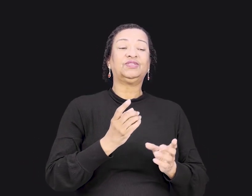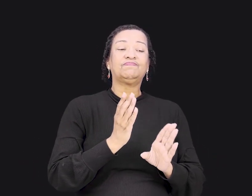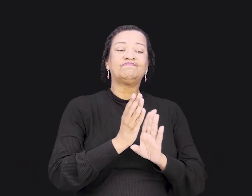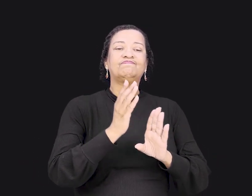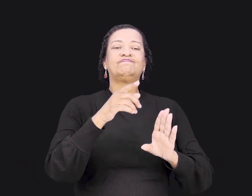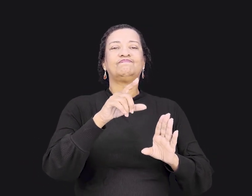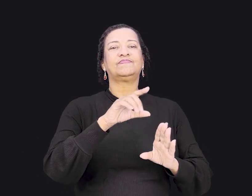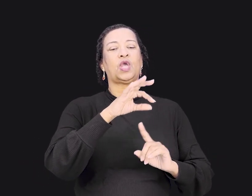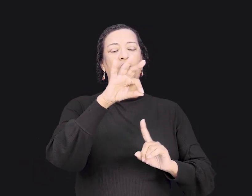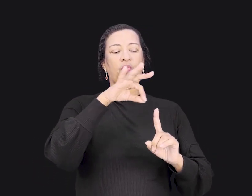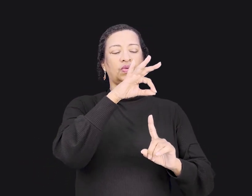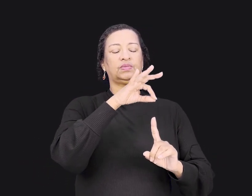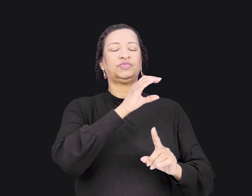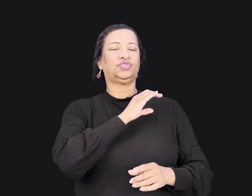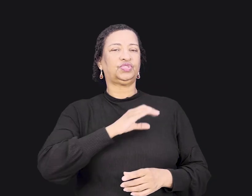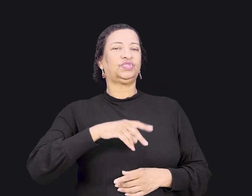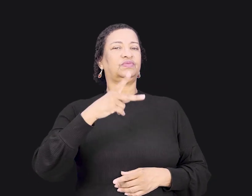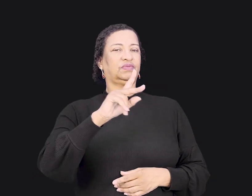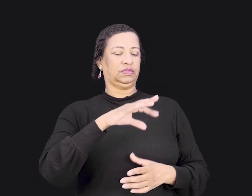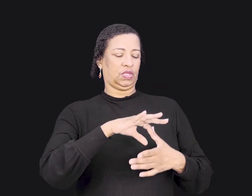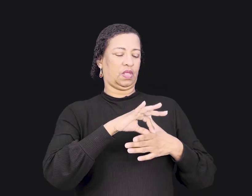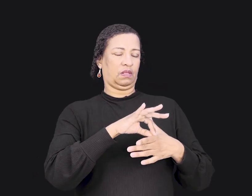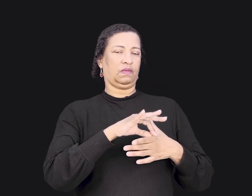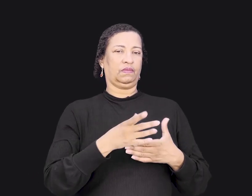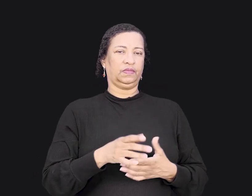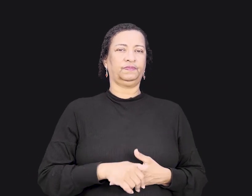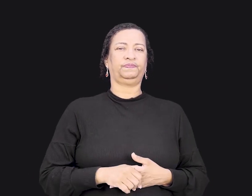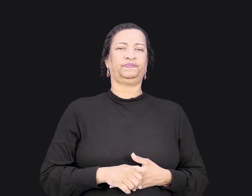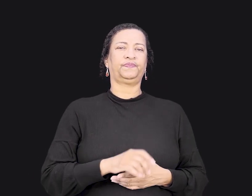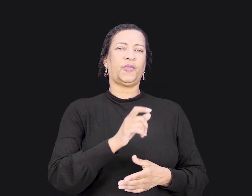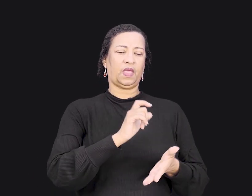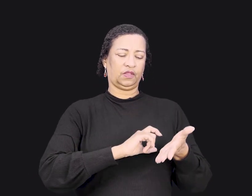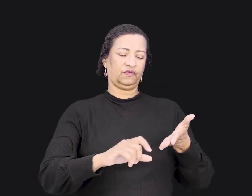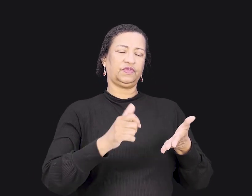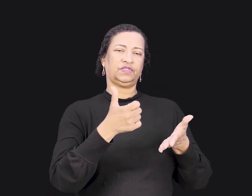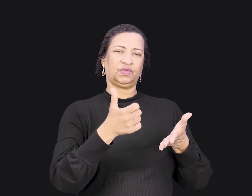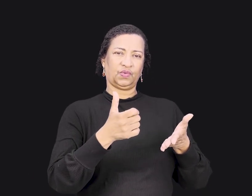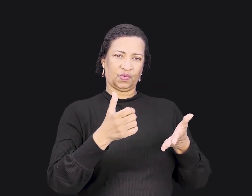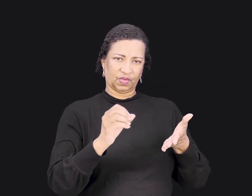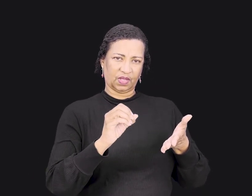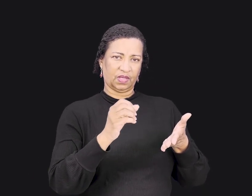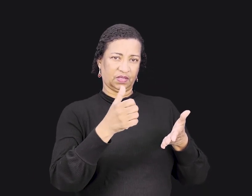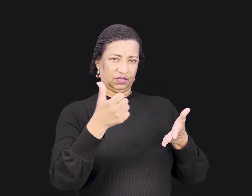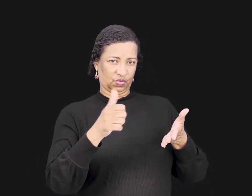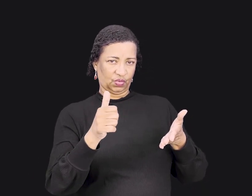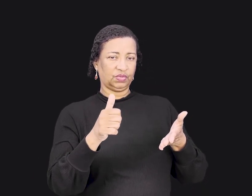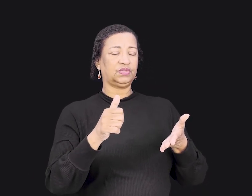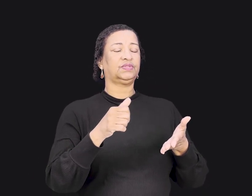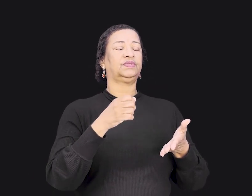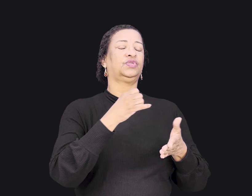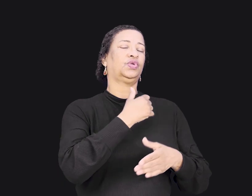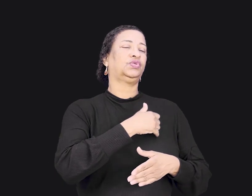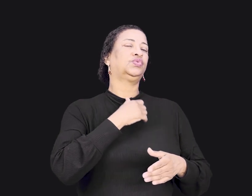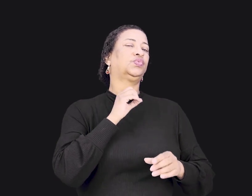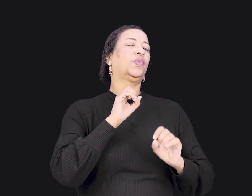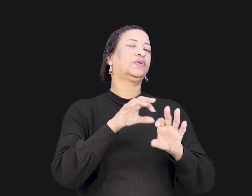carne mortal. Nos versículos 10 e 11, João ensina que devemos amar porque temos um grande exemplo de